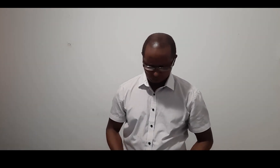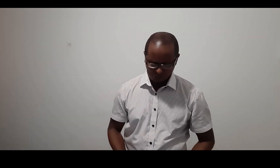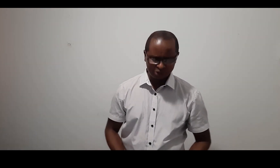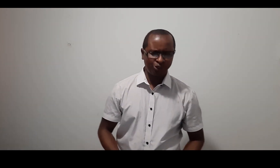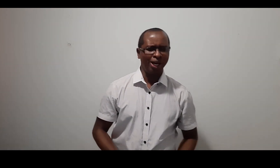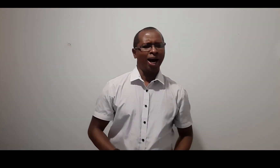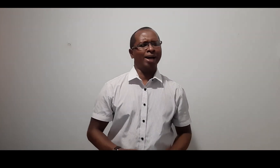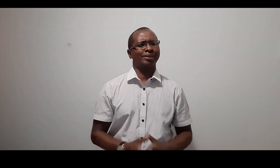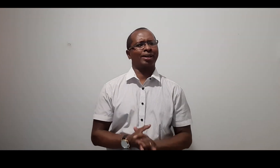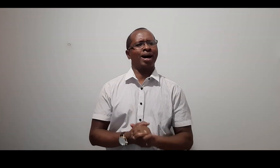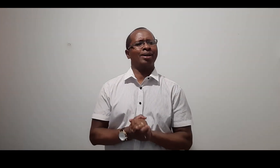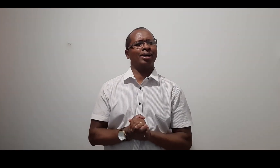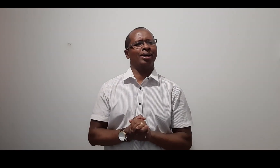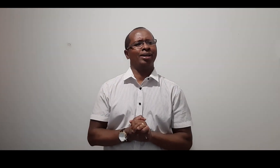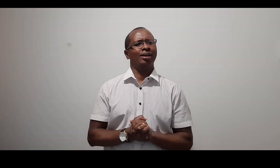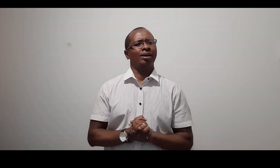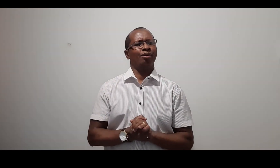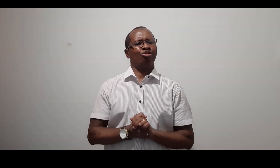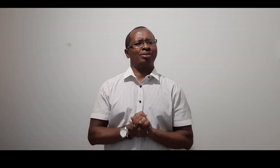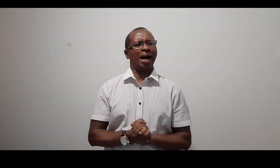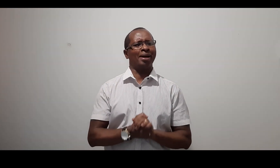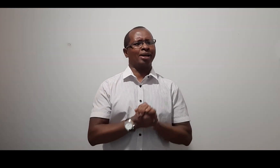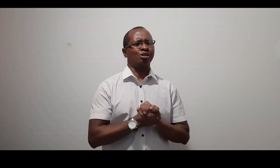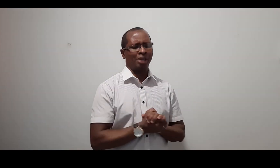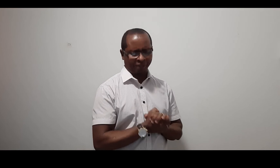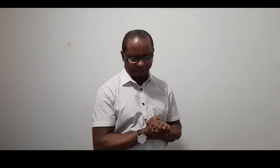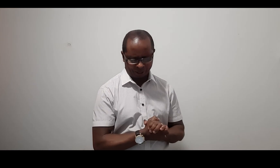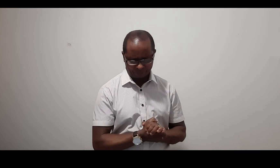lay fo hoe anjakany fiainana sy fiadanana.